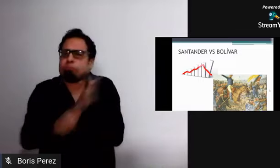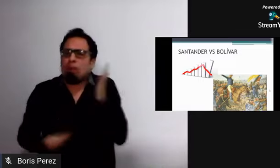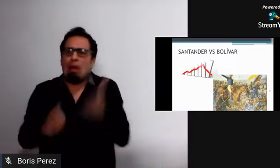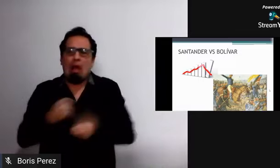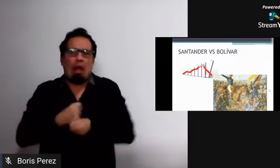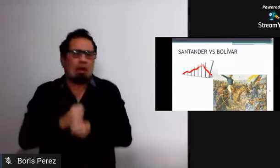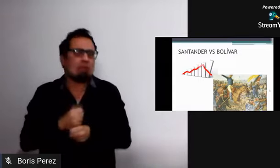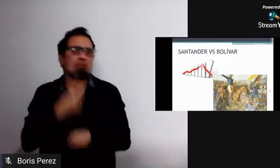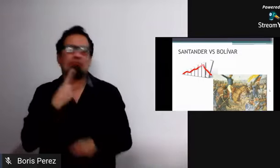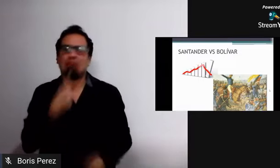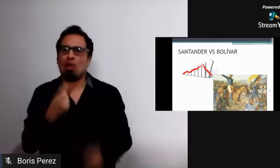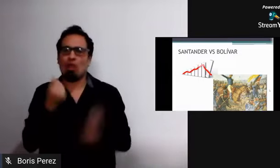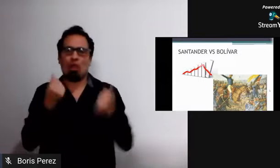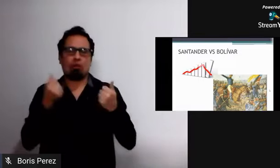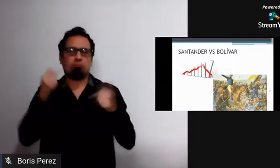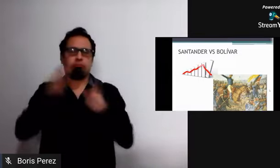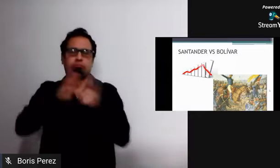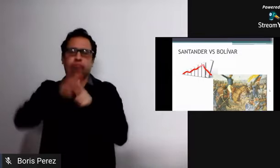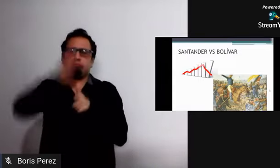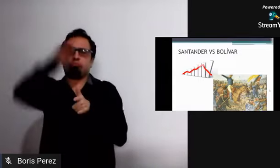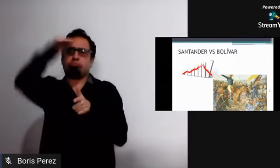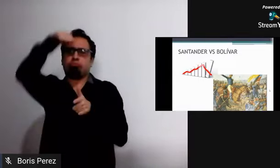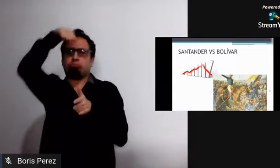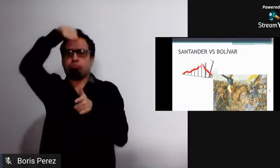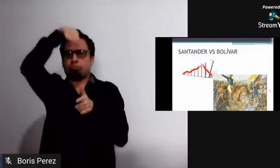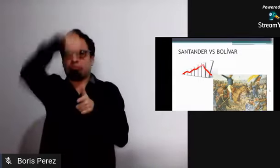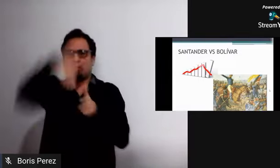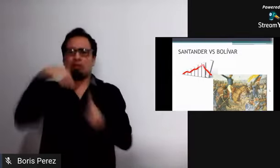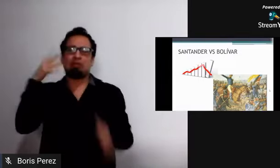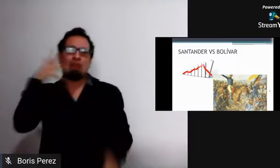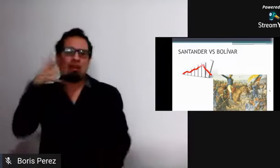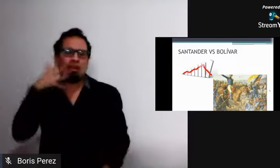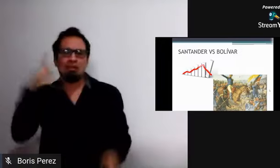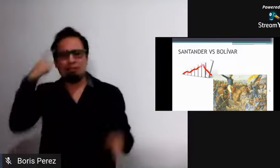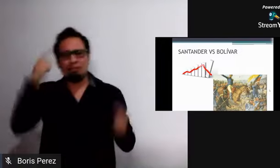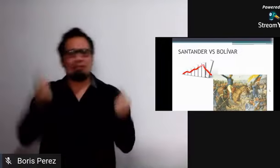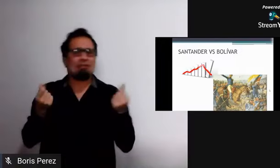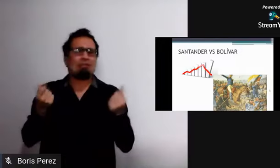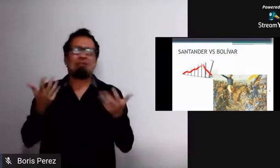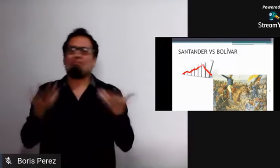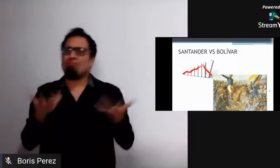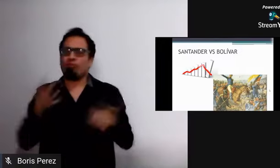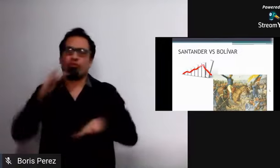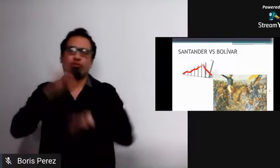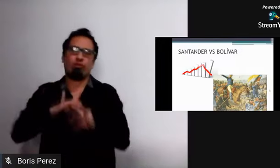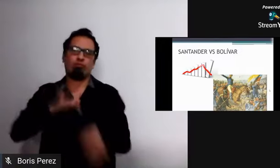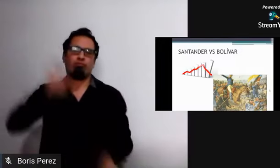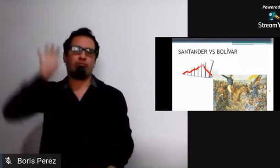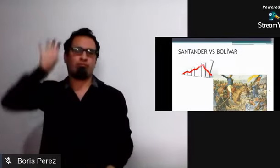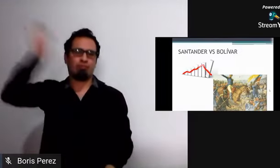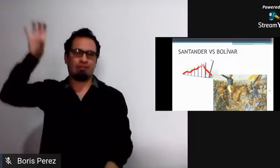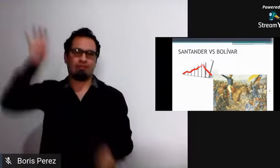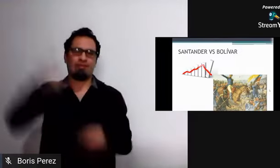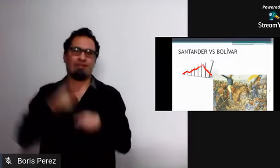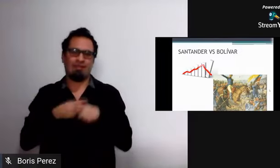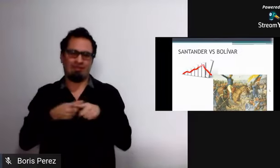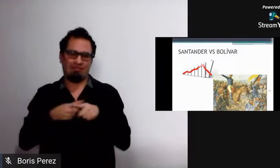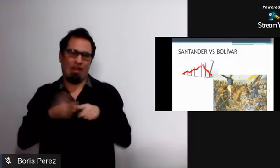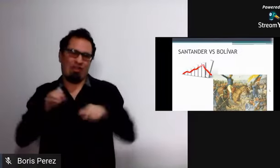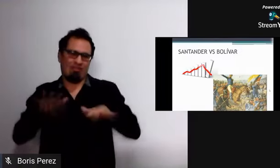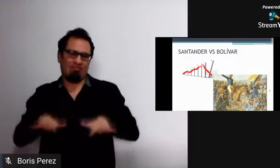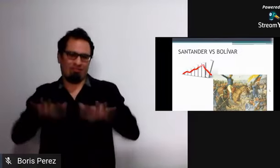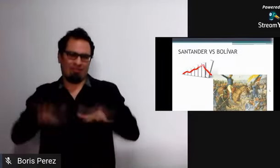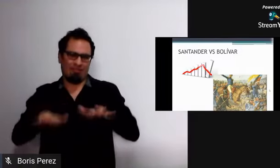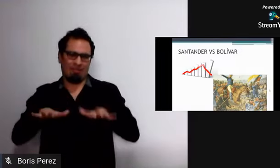economía del país, hubo crisis, hubo una situación compleja económica donde estaban en crisis, no había